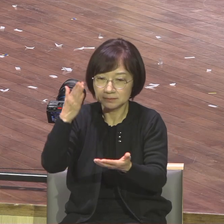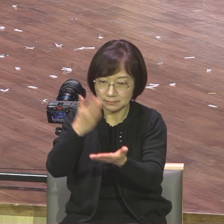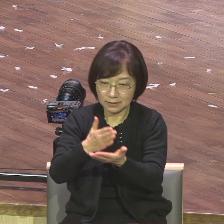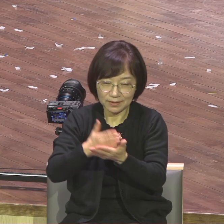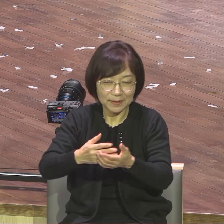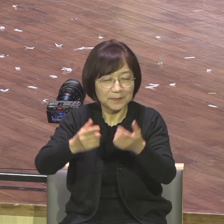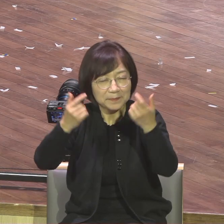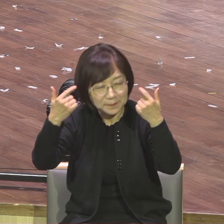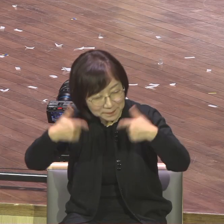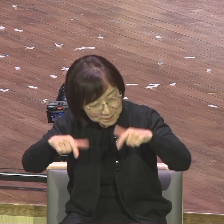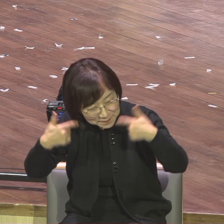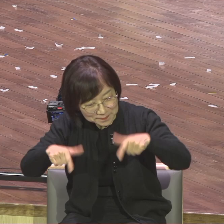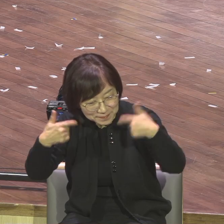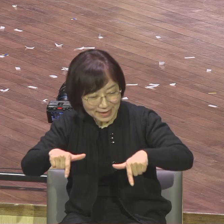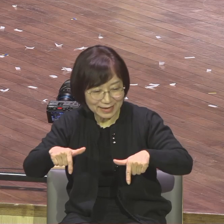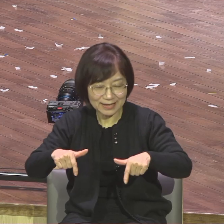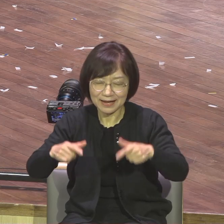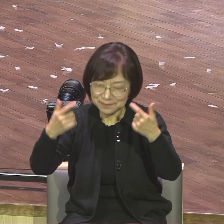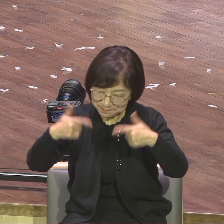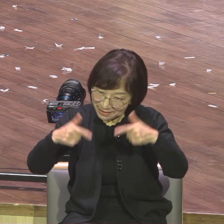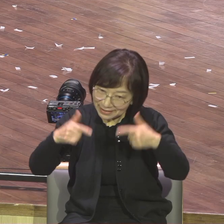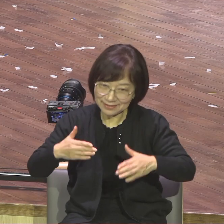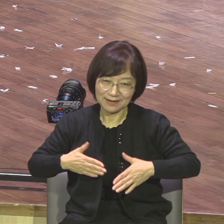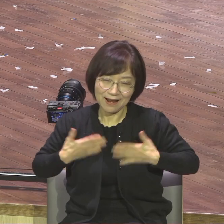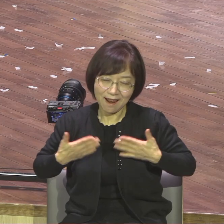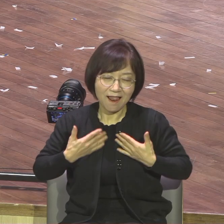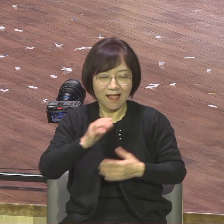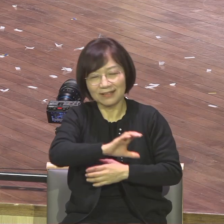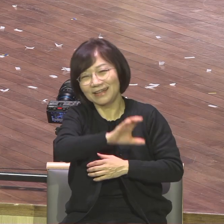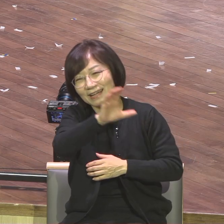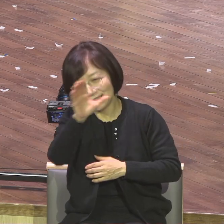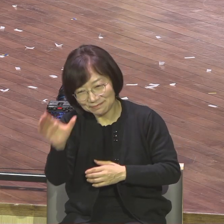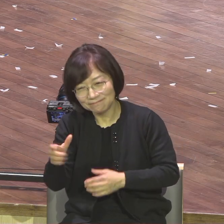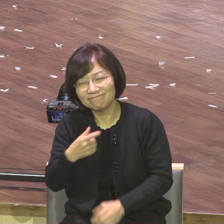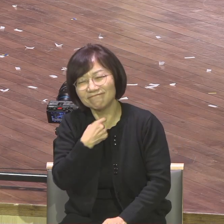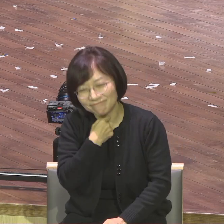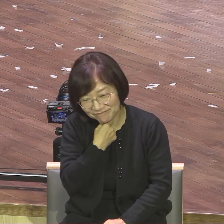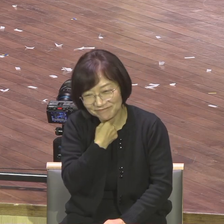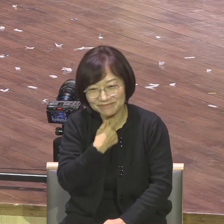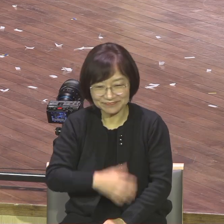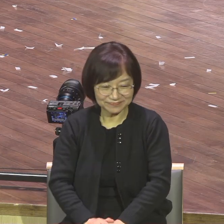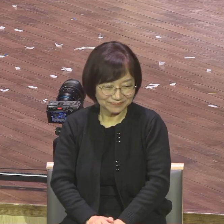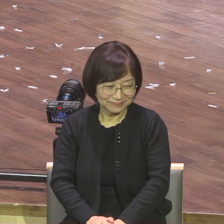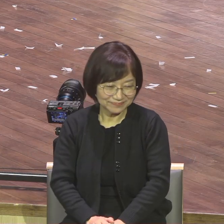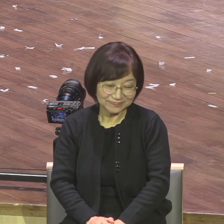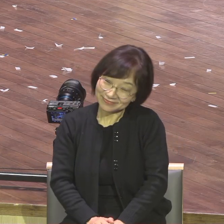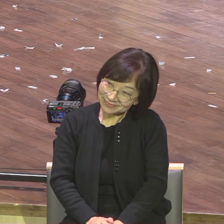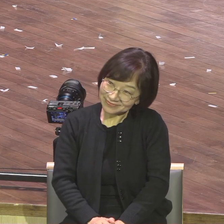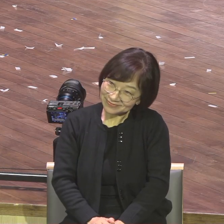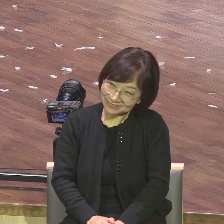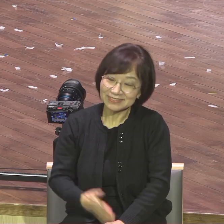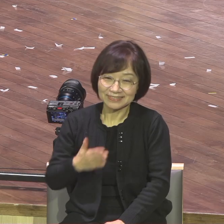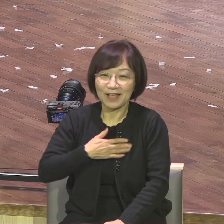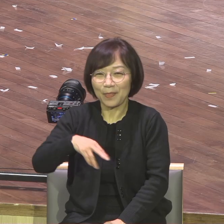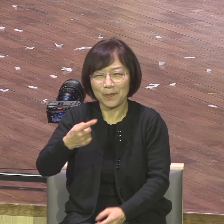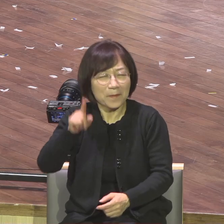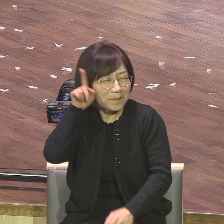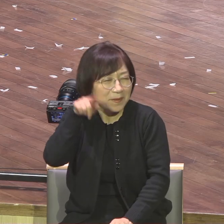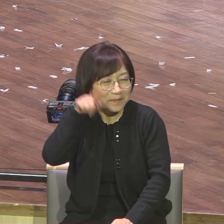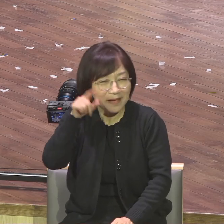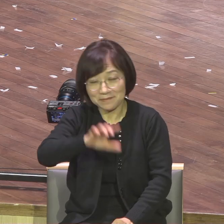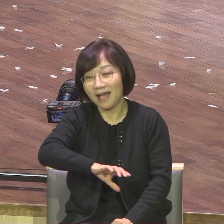항상 메리 크리스마스를 누렸으면 좋겠구나. 저도 항상 메리 크리스마스